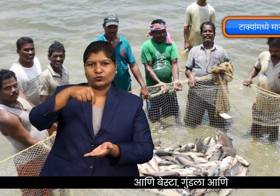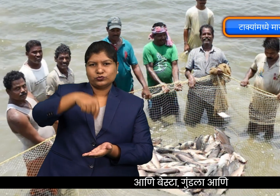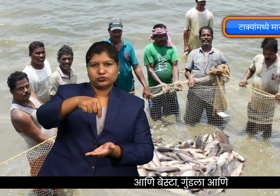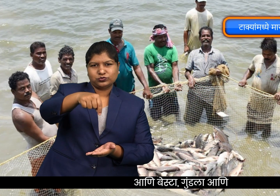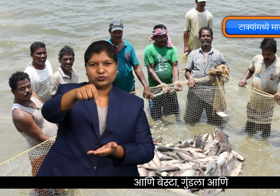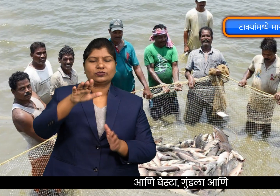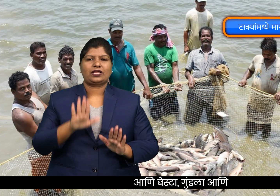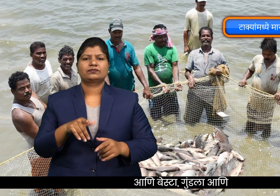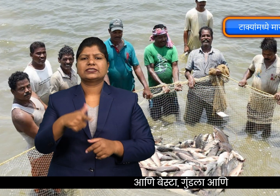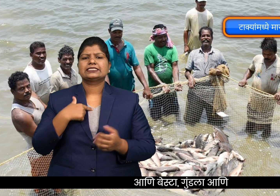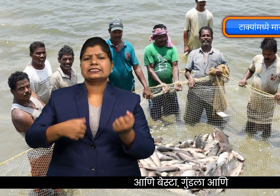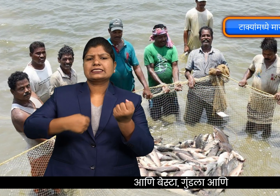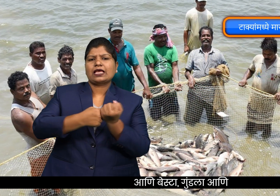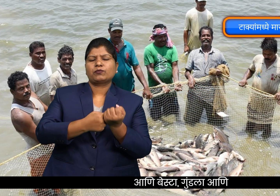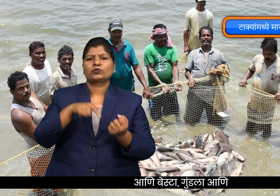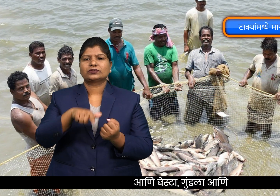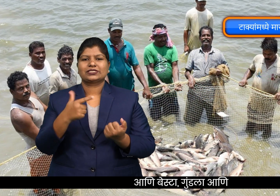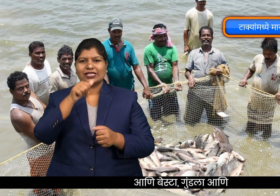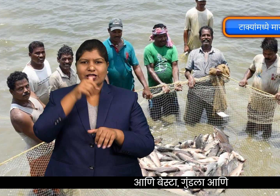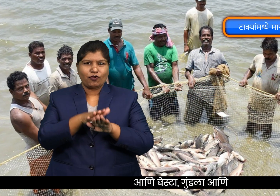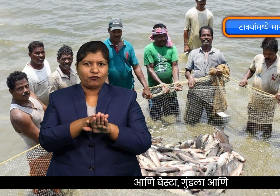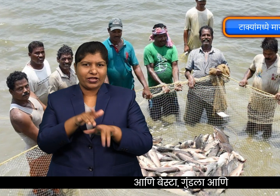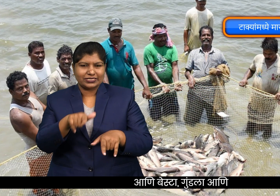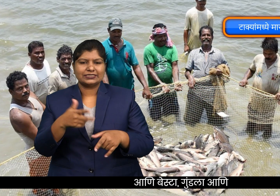आणि बेस्टा, गुंडला आणि